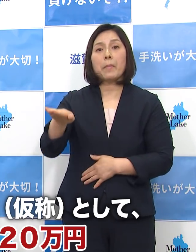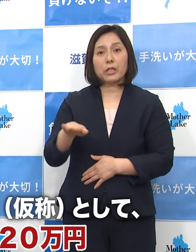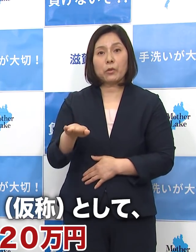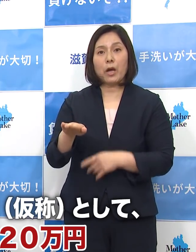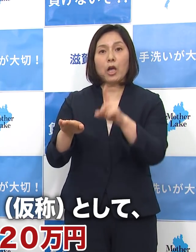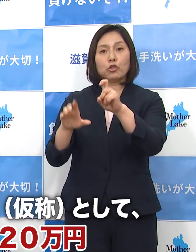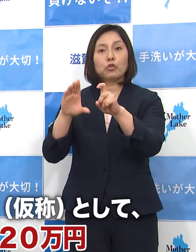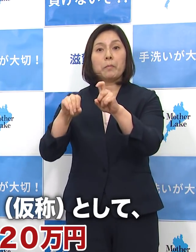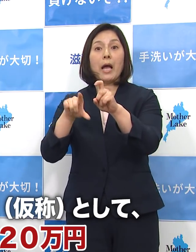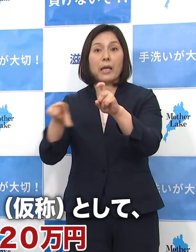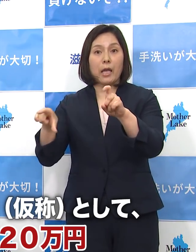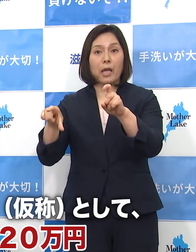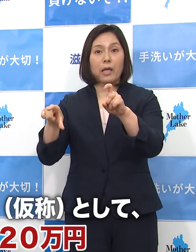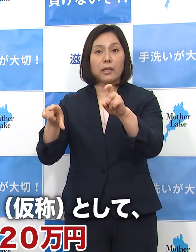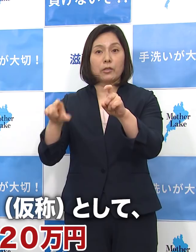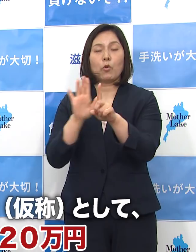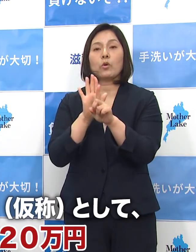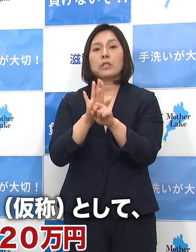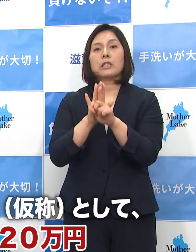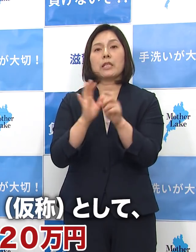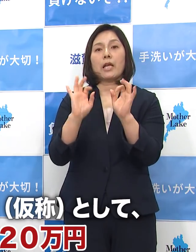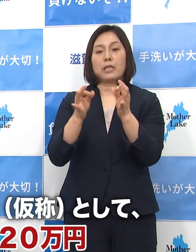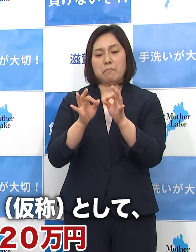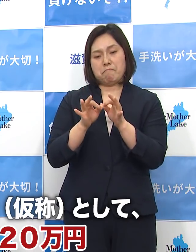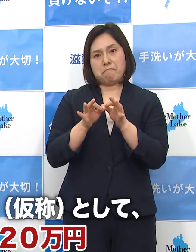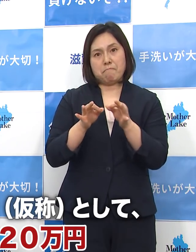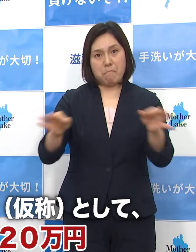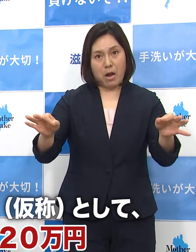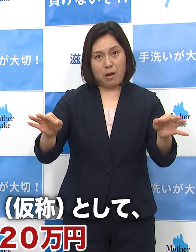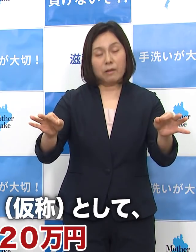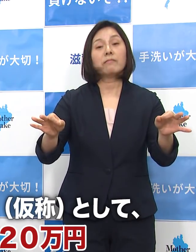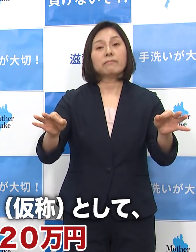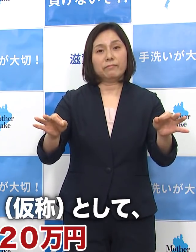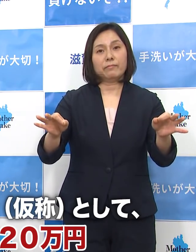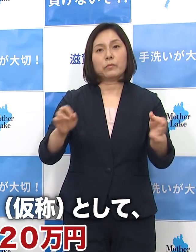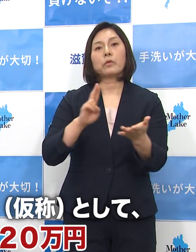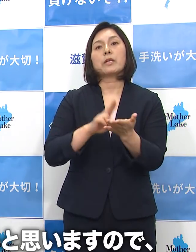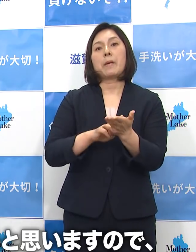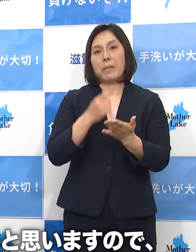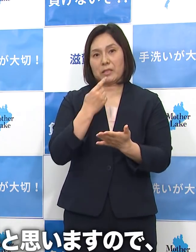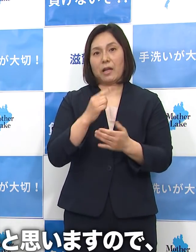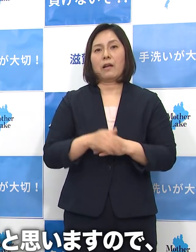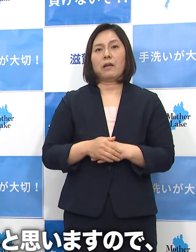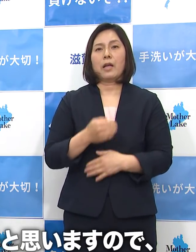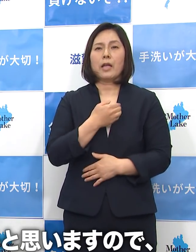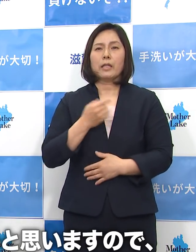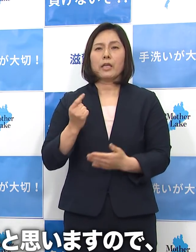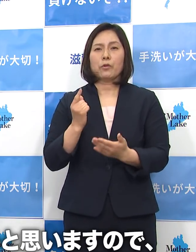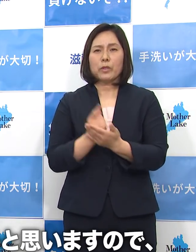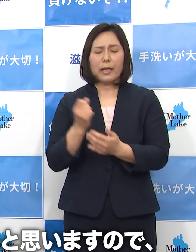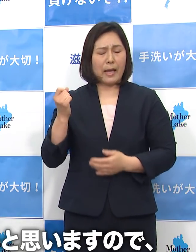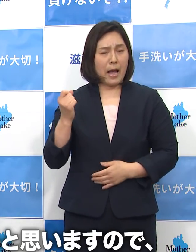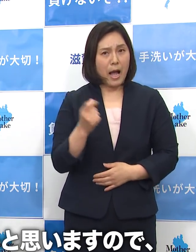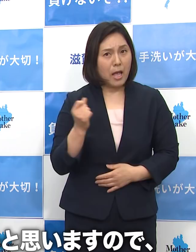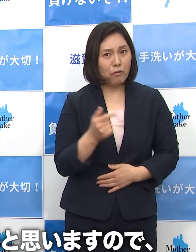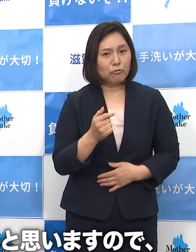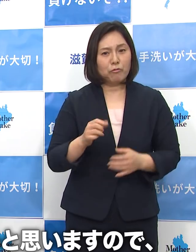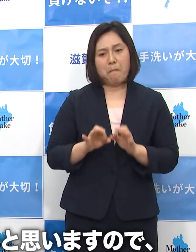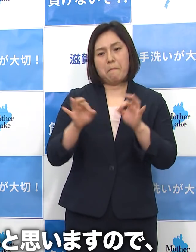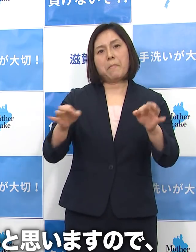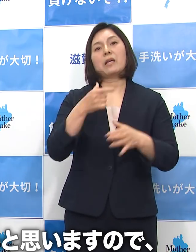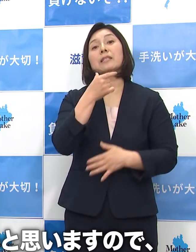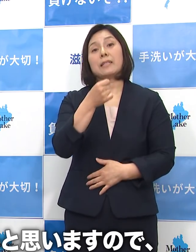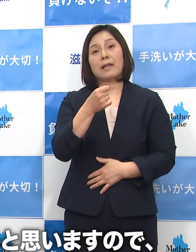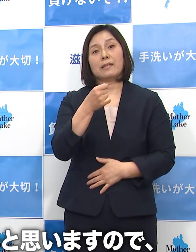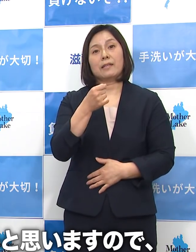10万円の支援金を支給させていただくこととしていますできるだけ早くお届けしたいと思いますの